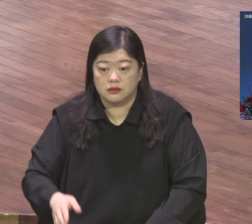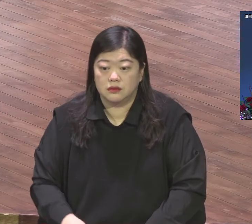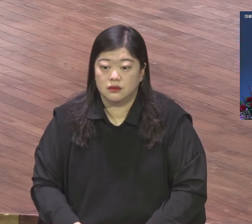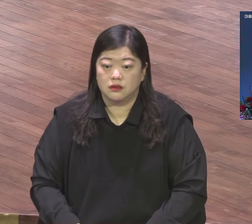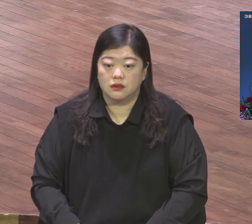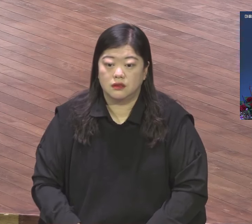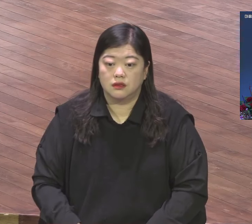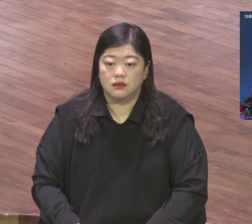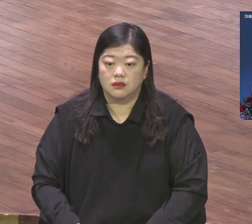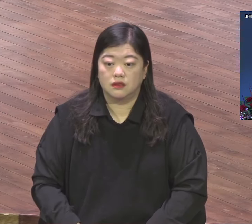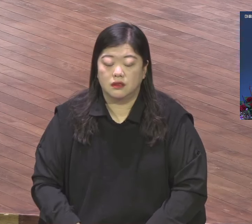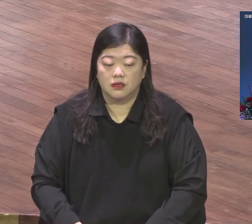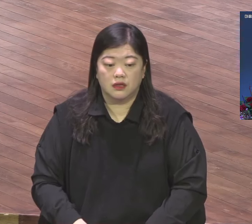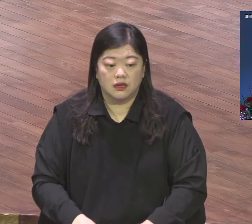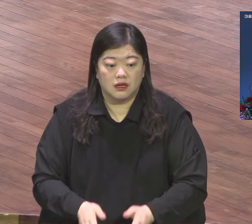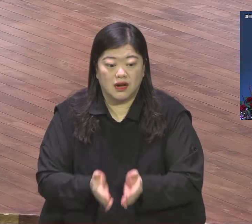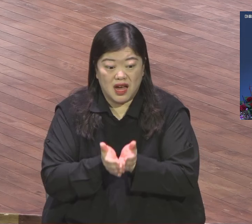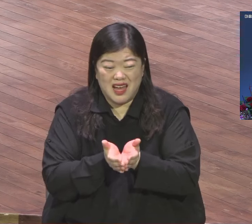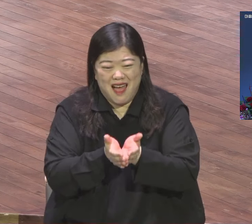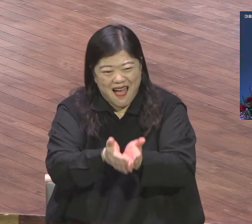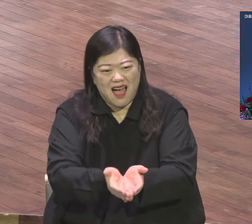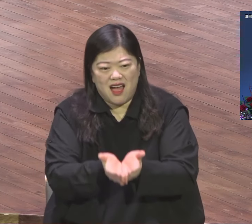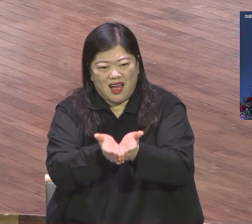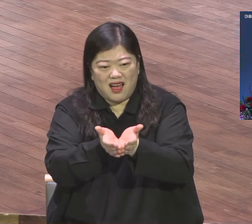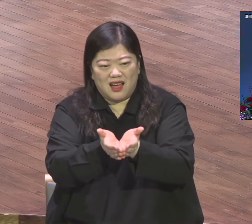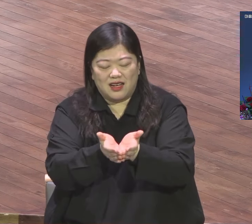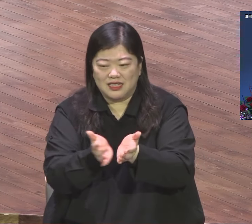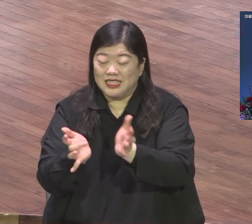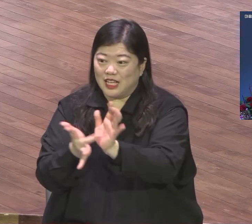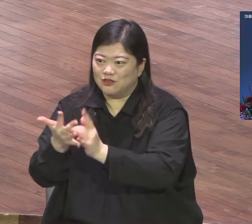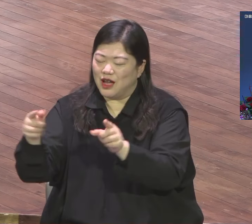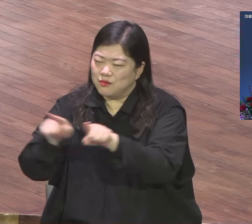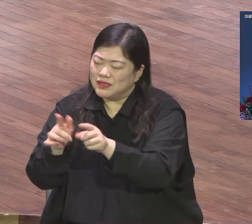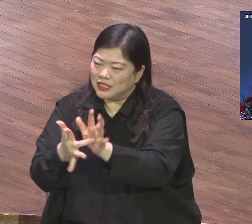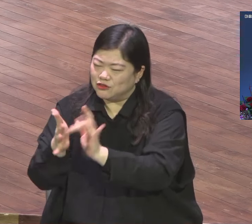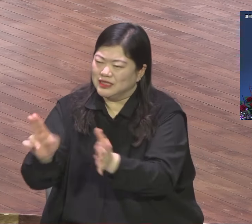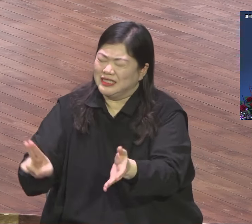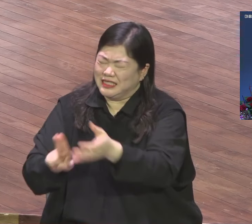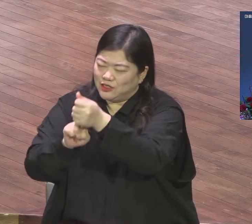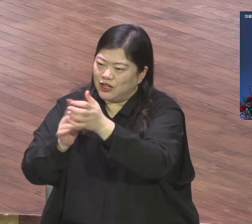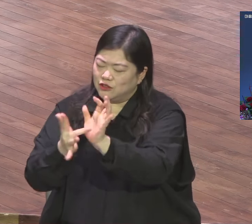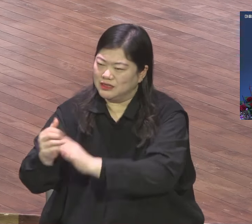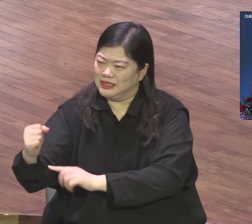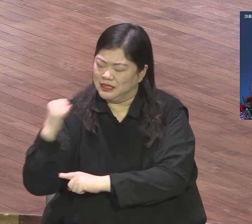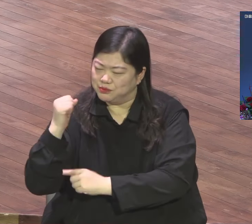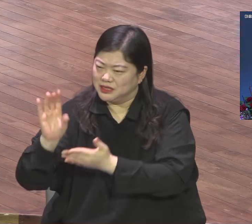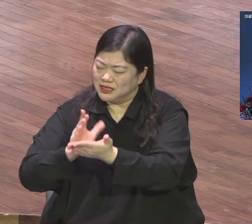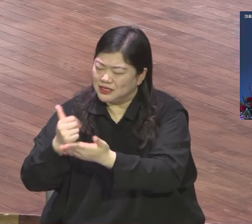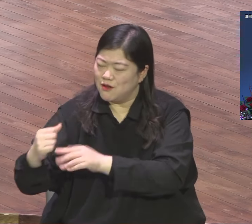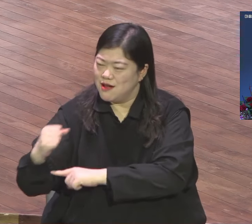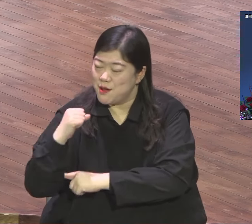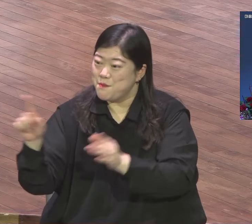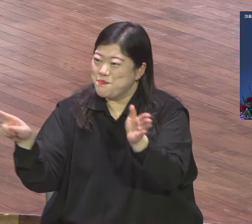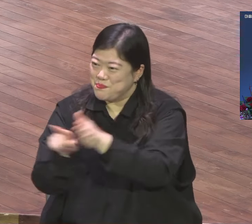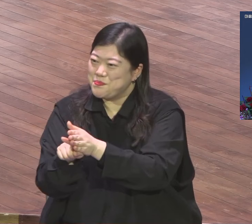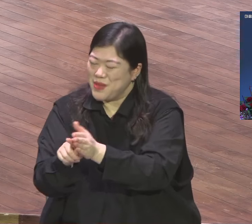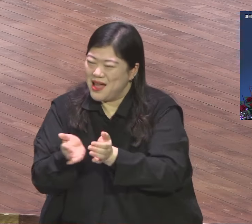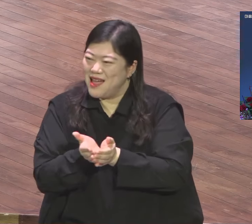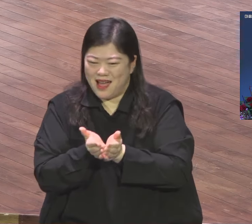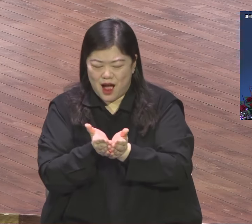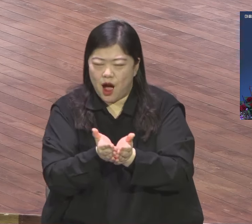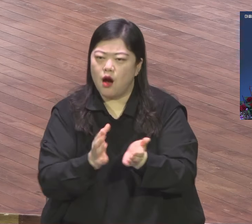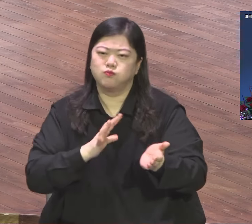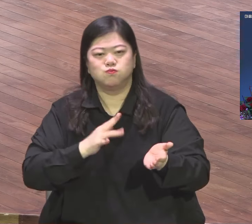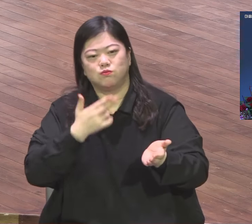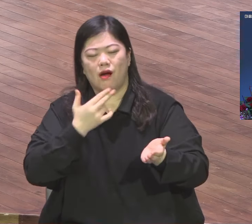돼요? 완전 침몰해 버리죠. 영적 감각이 둔해져가지고 문제 사건 오면 옛날로 다시 돌아가